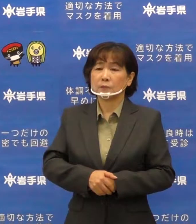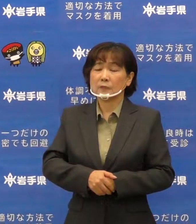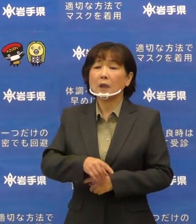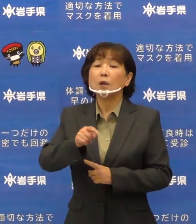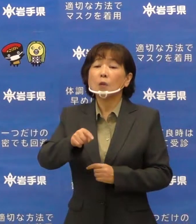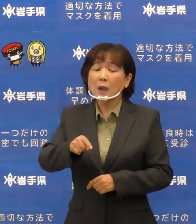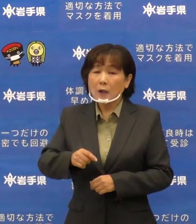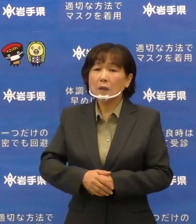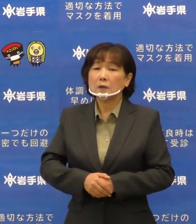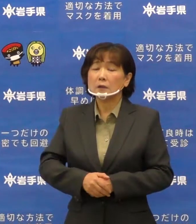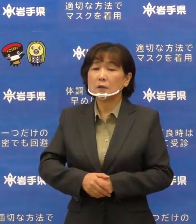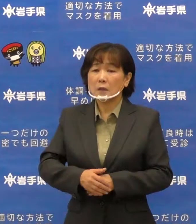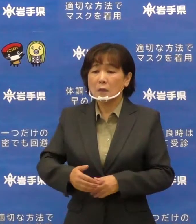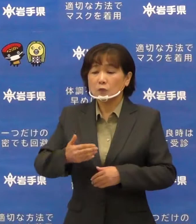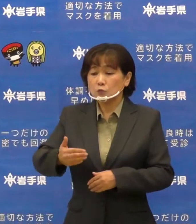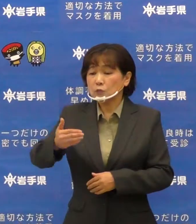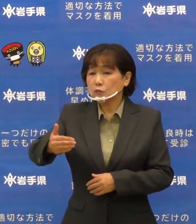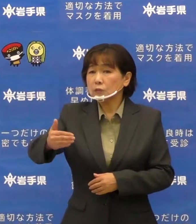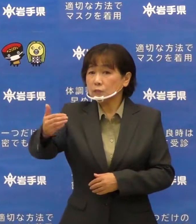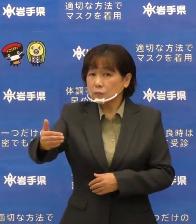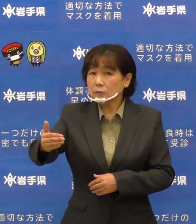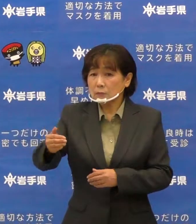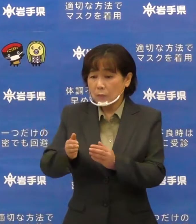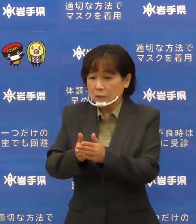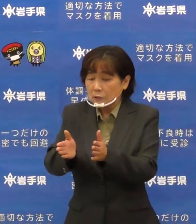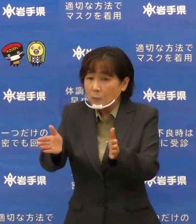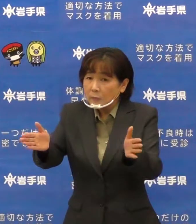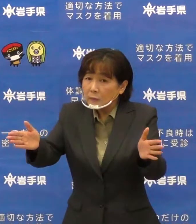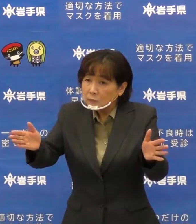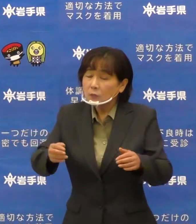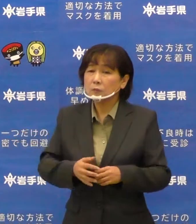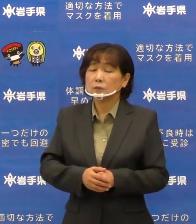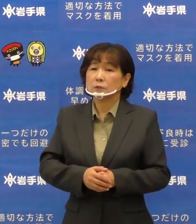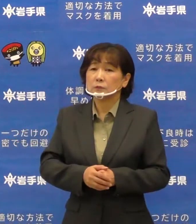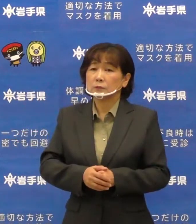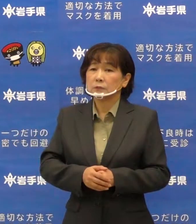大していくと、まあ、医師会との連携など先ほどおっしゃっていましたけれども、